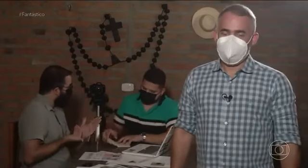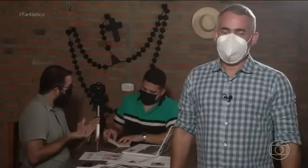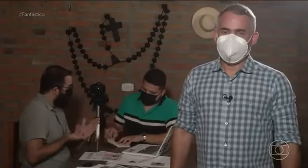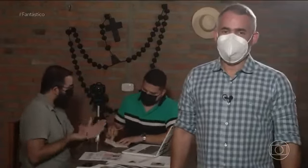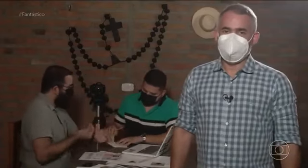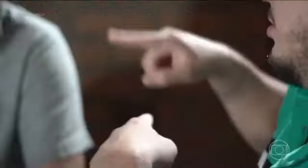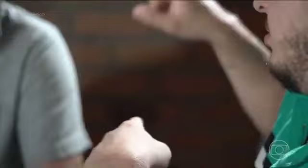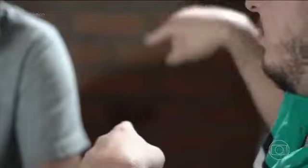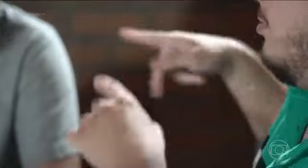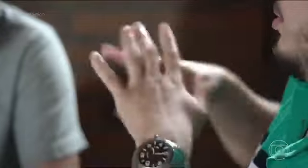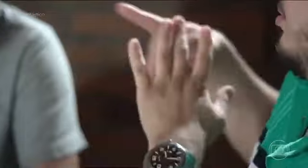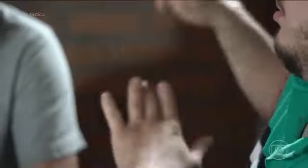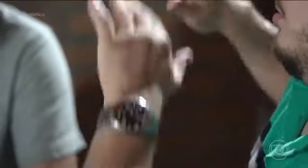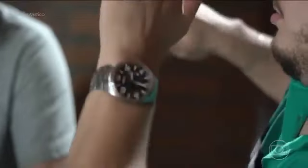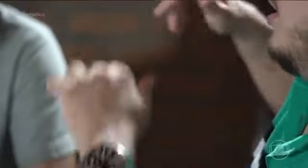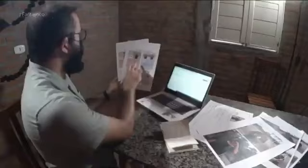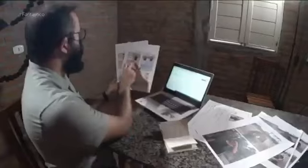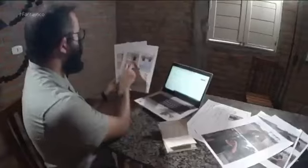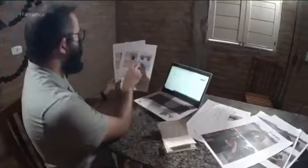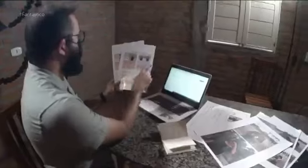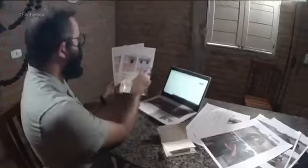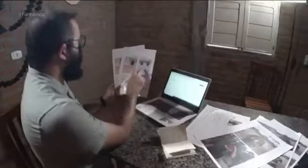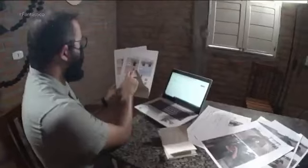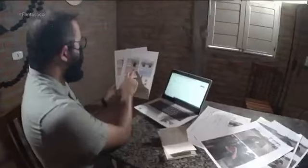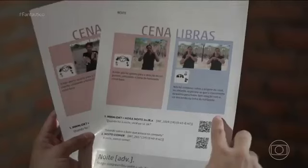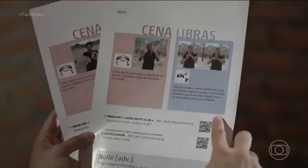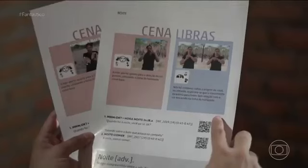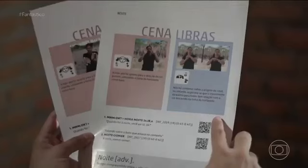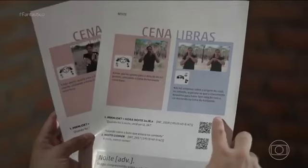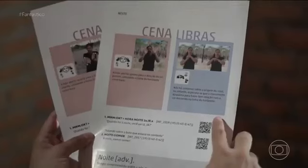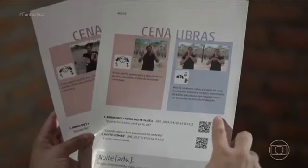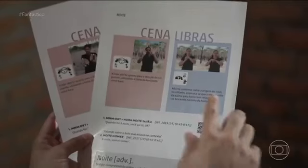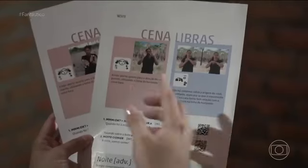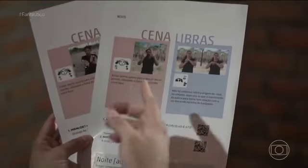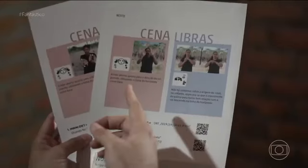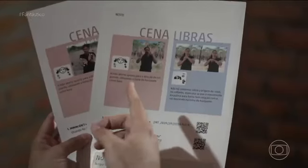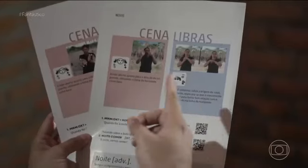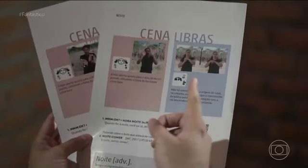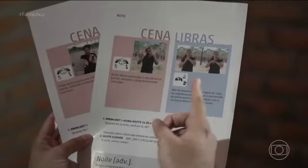Queimada. O resultado está ganhando forma com o dicionário Sena Libras.